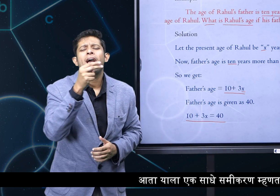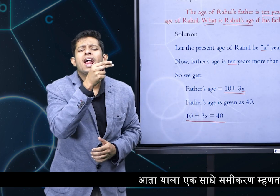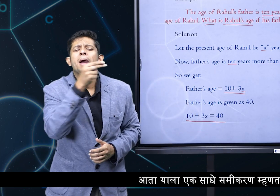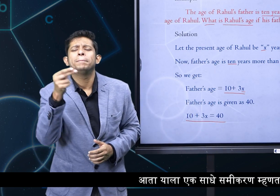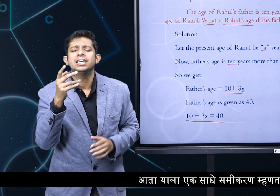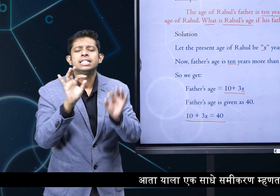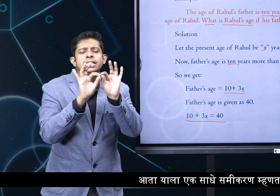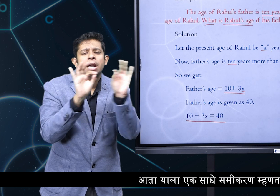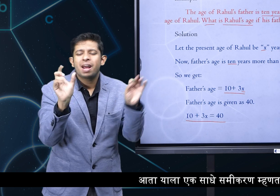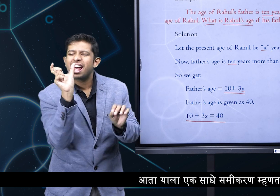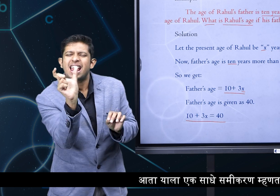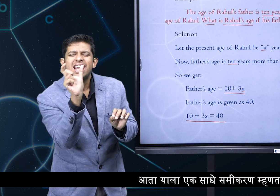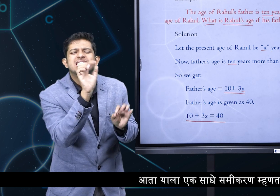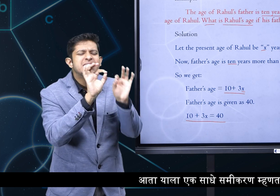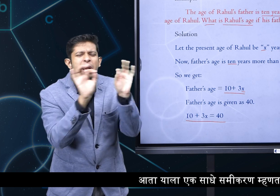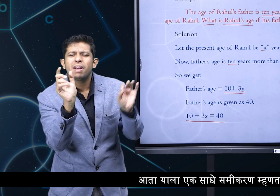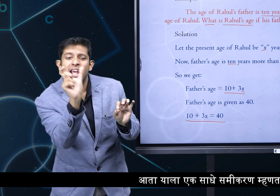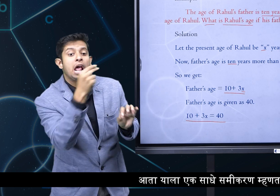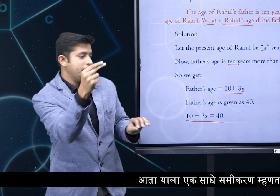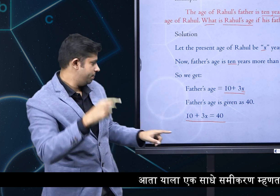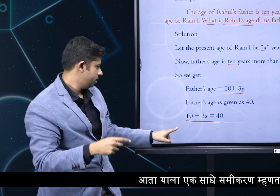आता याला एक साधे समीकरण असं म्हणतात.